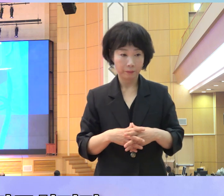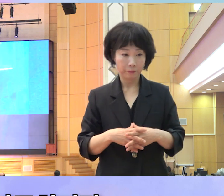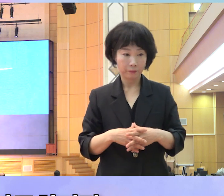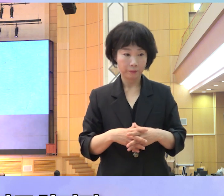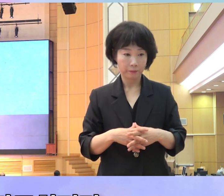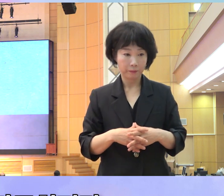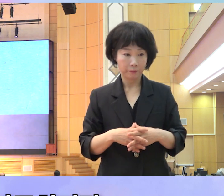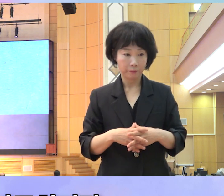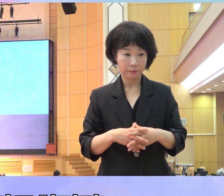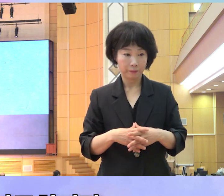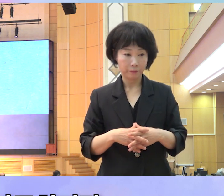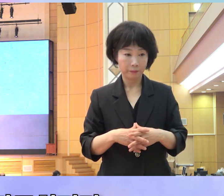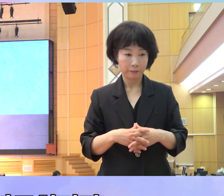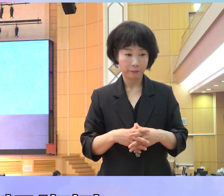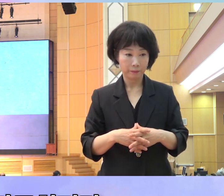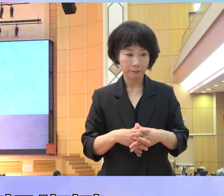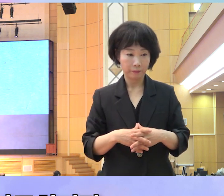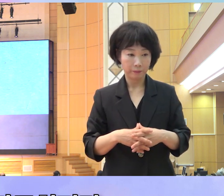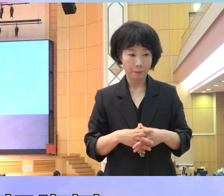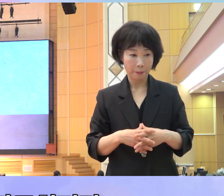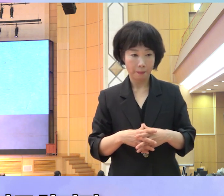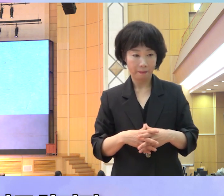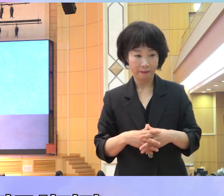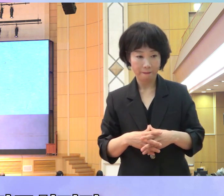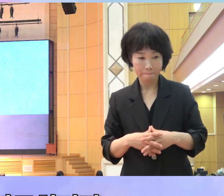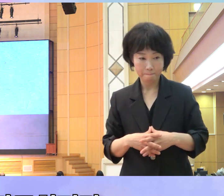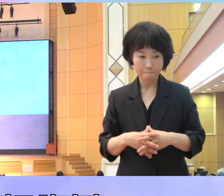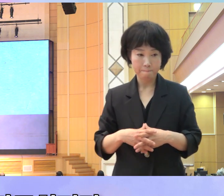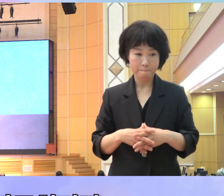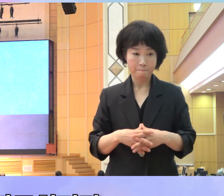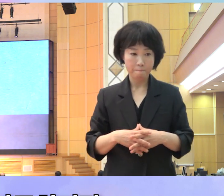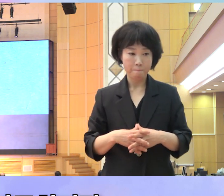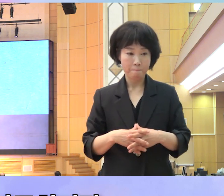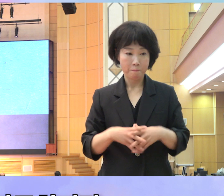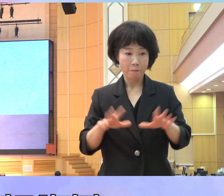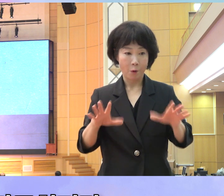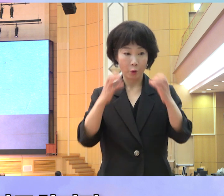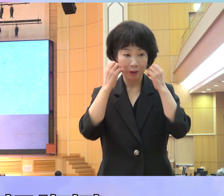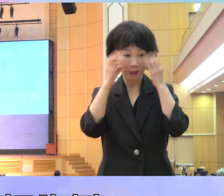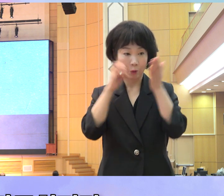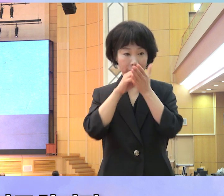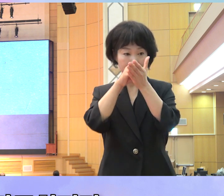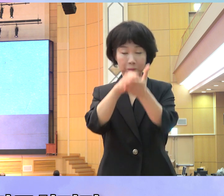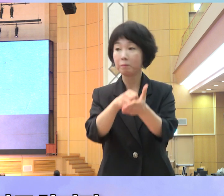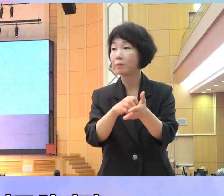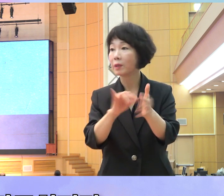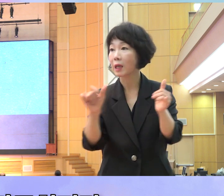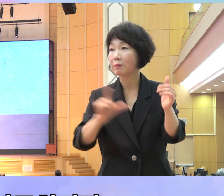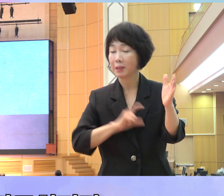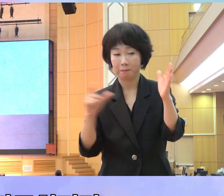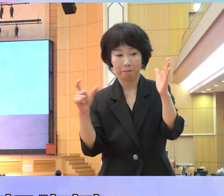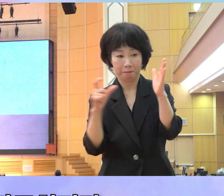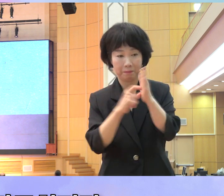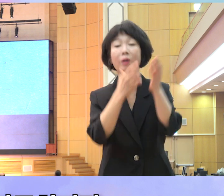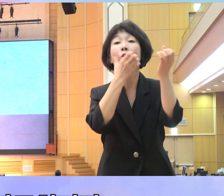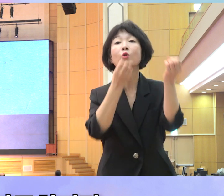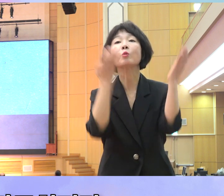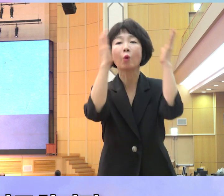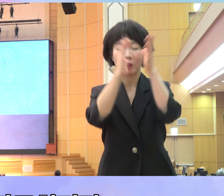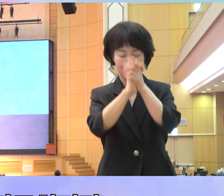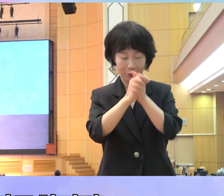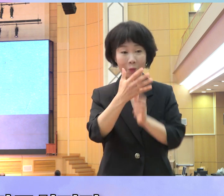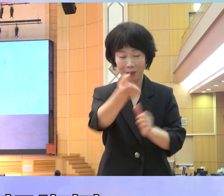특별한 광고는 없고요. 3부 예배 후에 계시록 영상 예배 초급 중급 교육이 있습니다. 새로 나오신 분들 2층 새가족 환영실에서